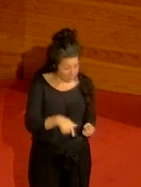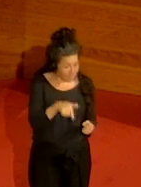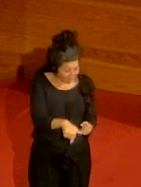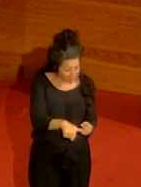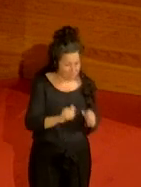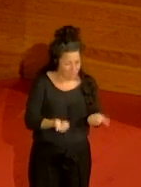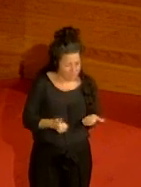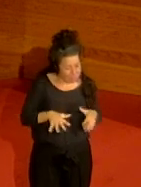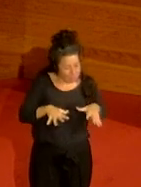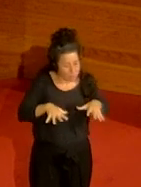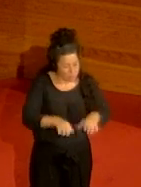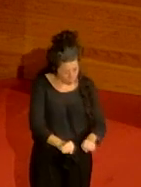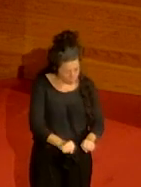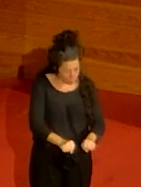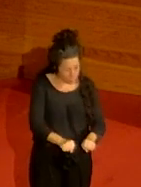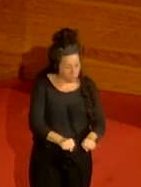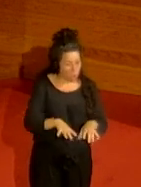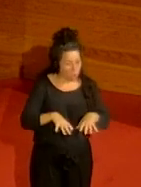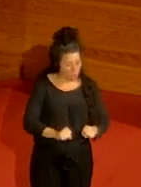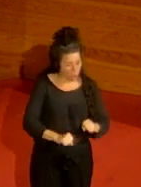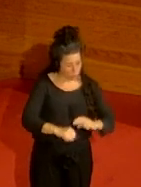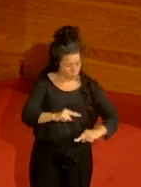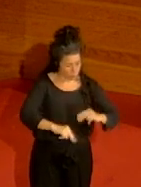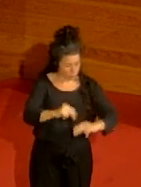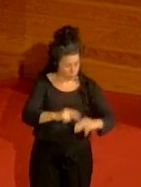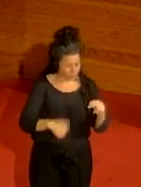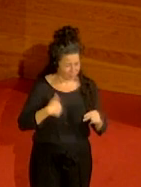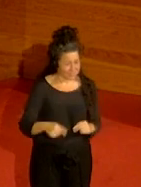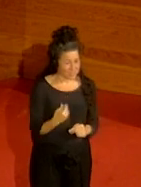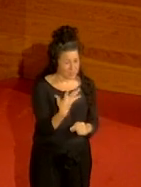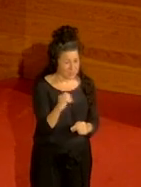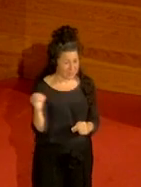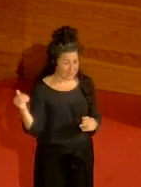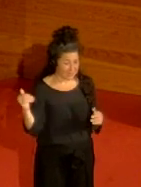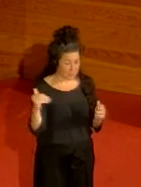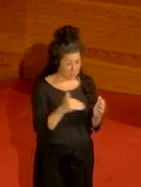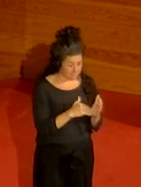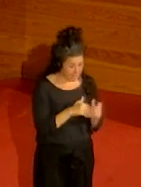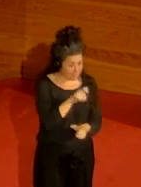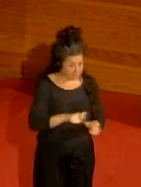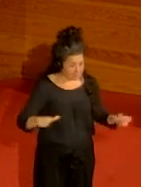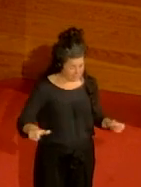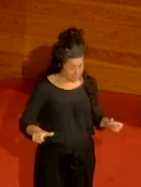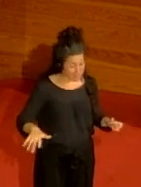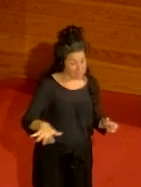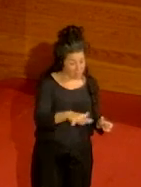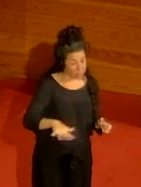son ya medio millón de colonos viviendo en el área cecis Jordania ocupada más